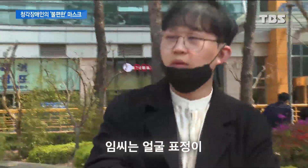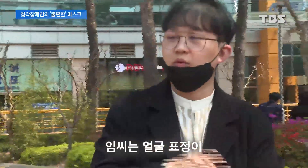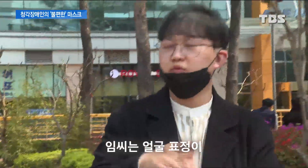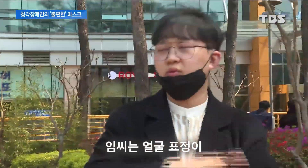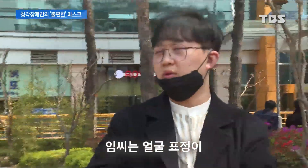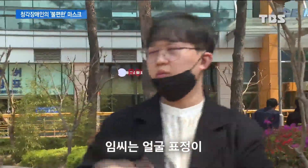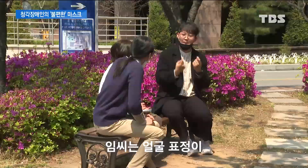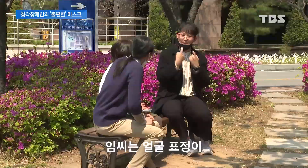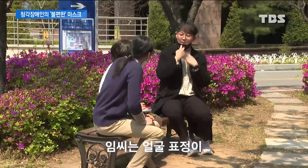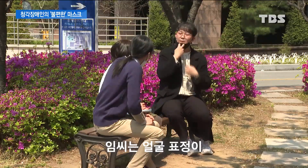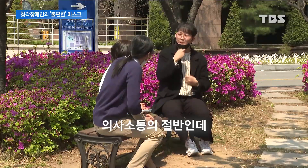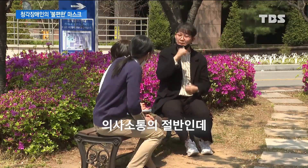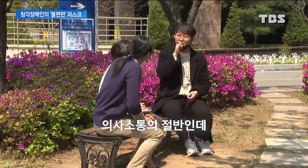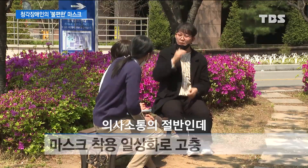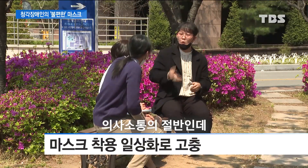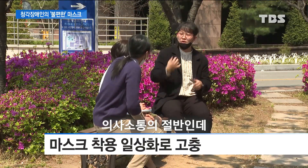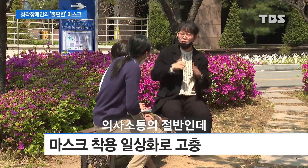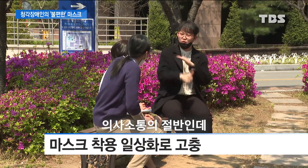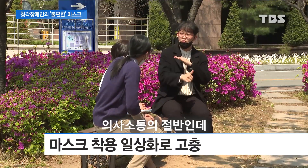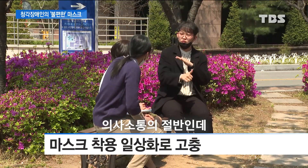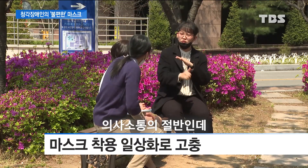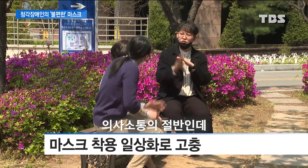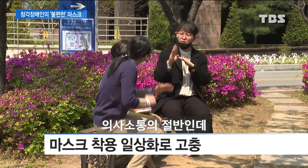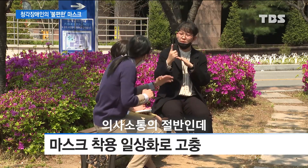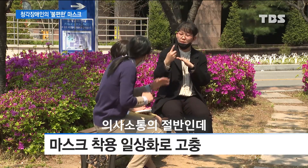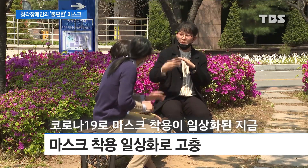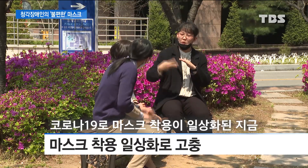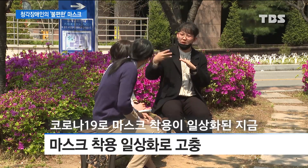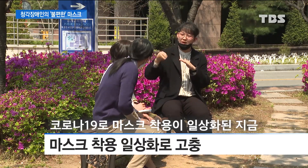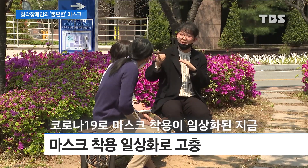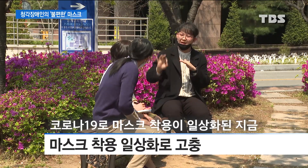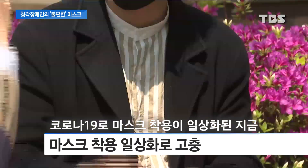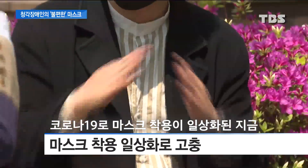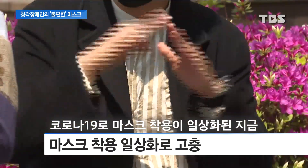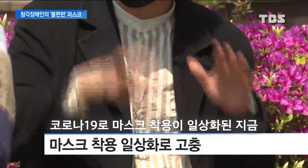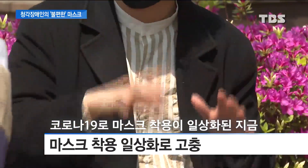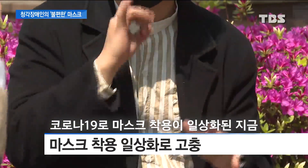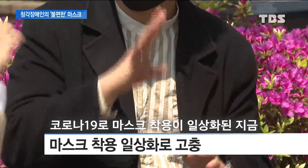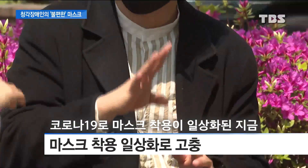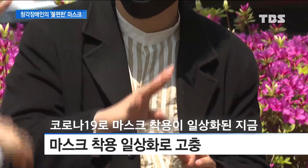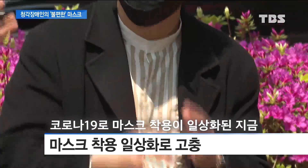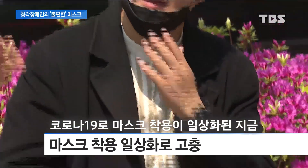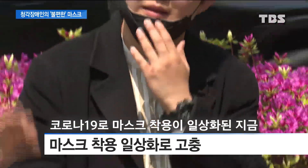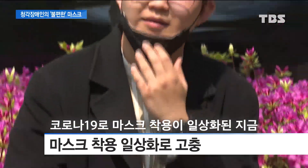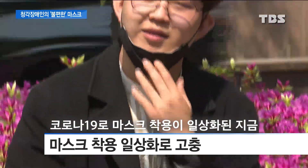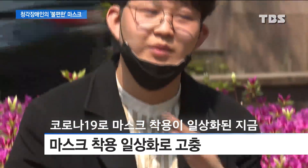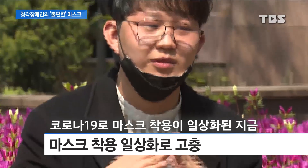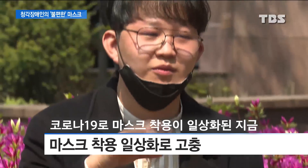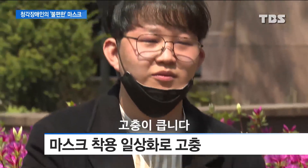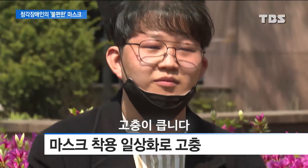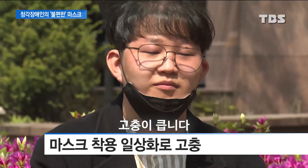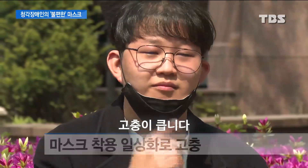씨는 얼굴 표정이 의사소통의 절반인데 코로나19로 마스크 착용이 일상화된 지금 고충이